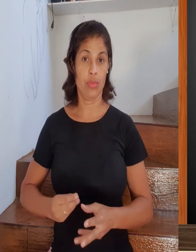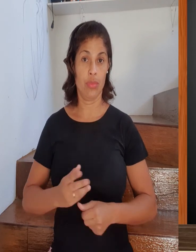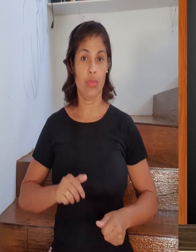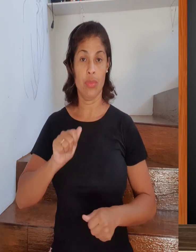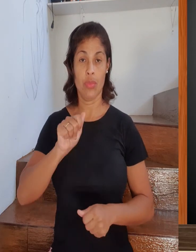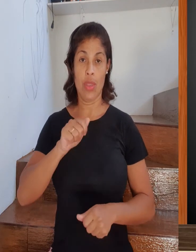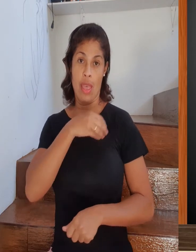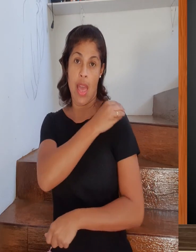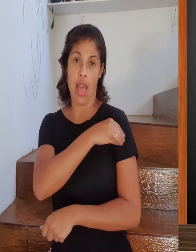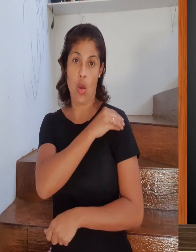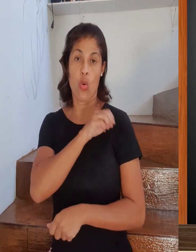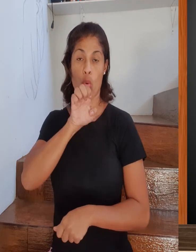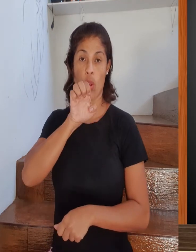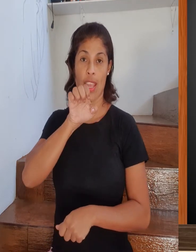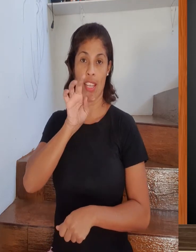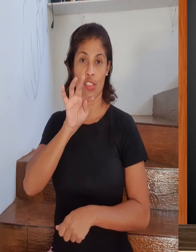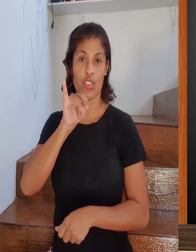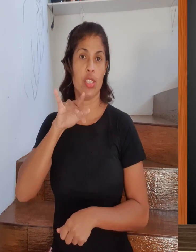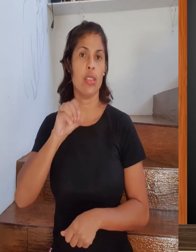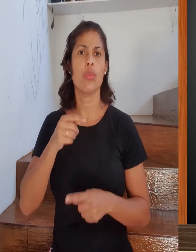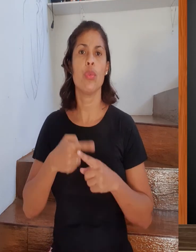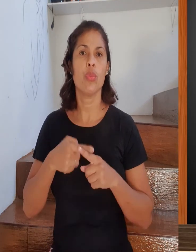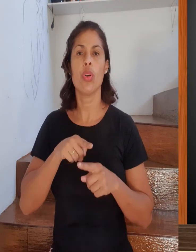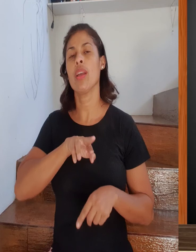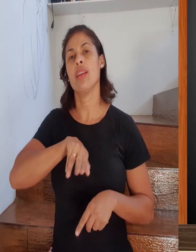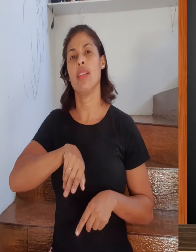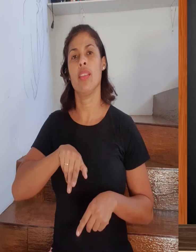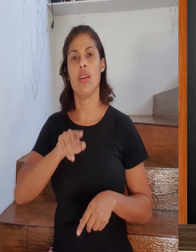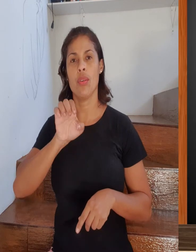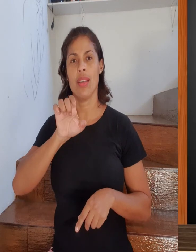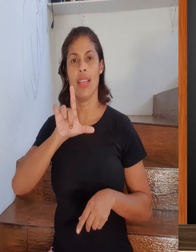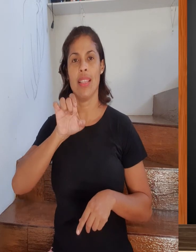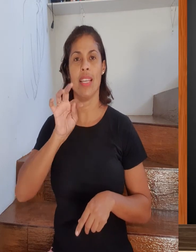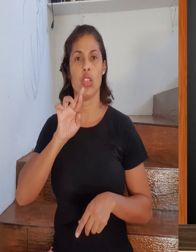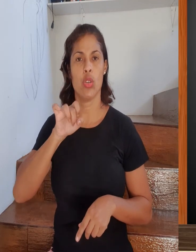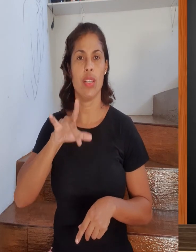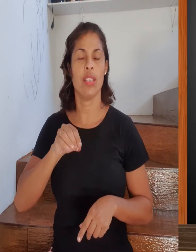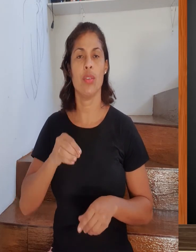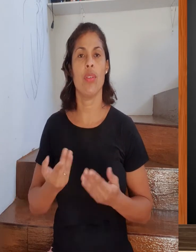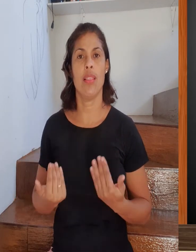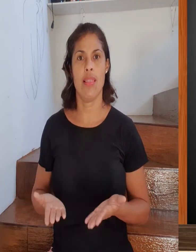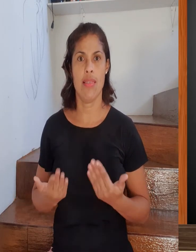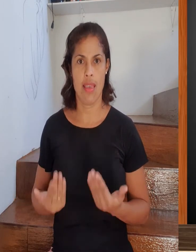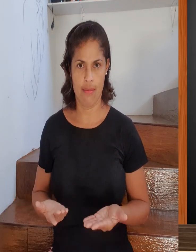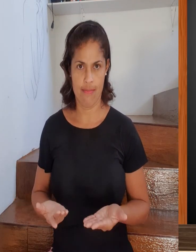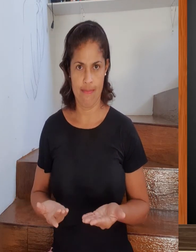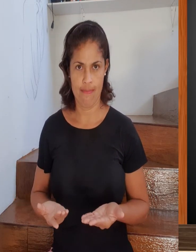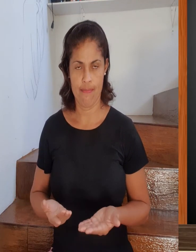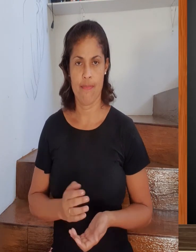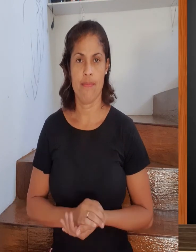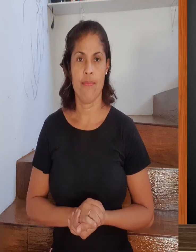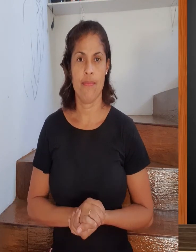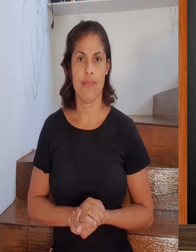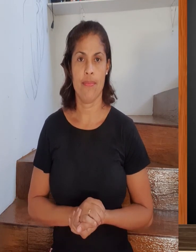para a absorção do álcool etílico. Isso porque o álcool é um não eletrólito de pequeno peso molecular.